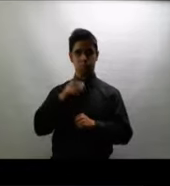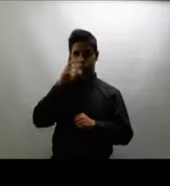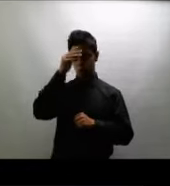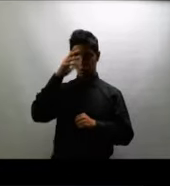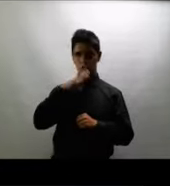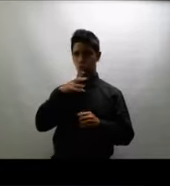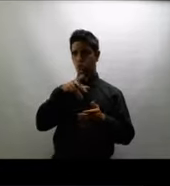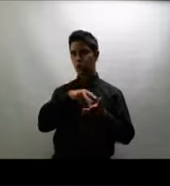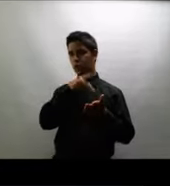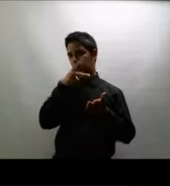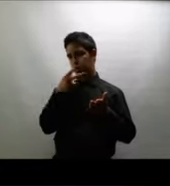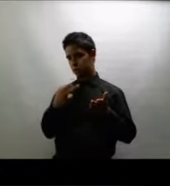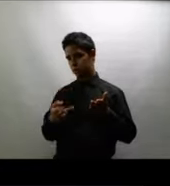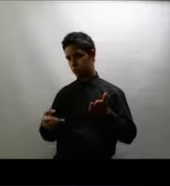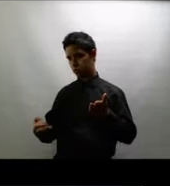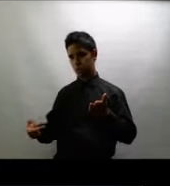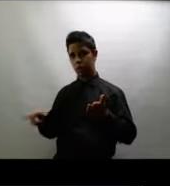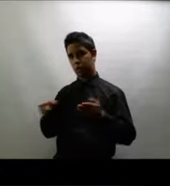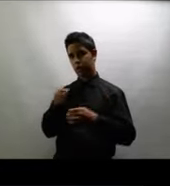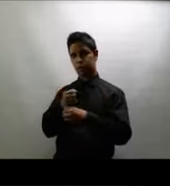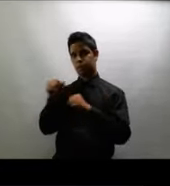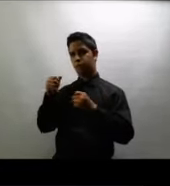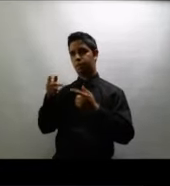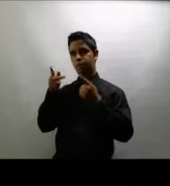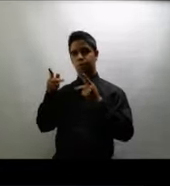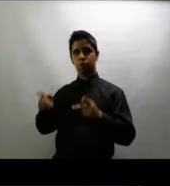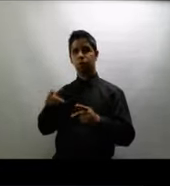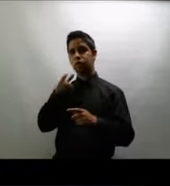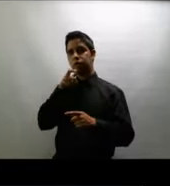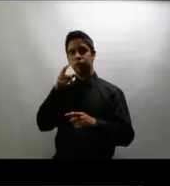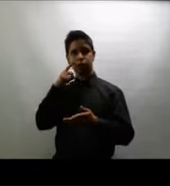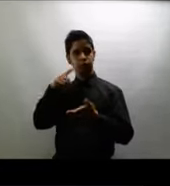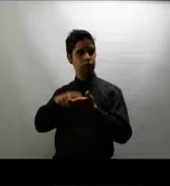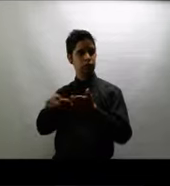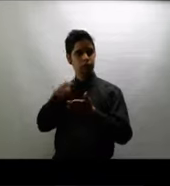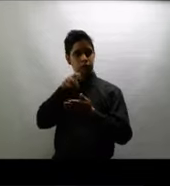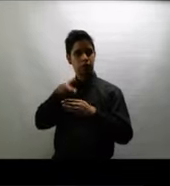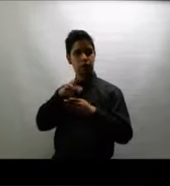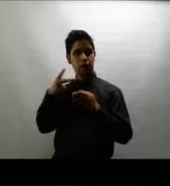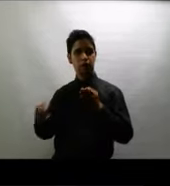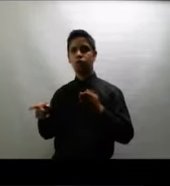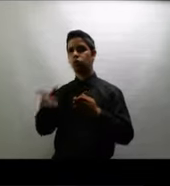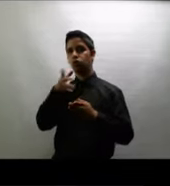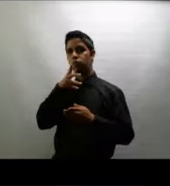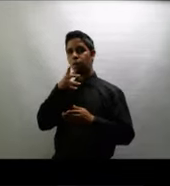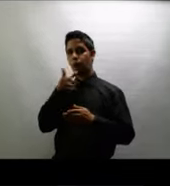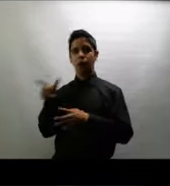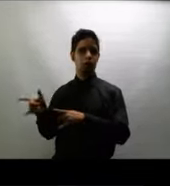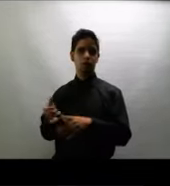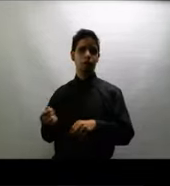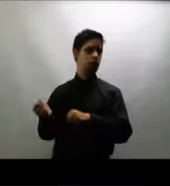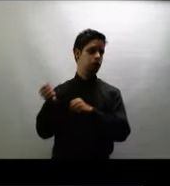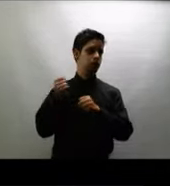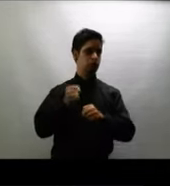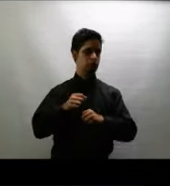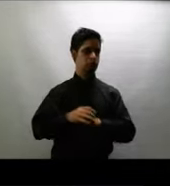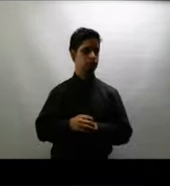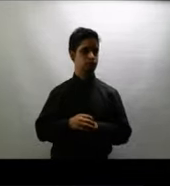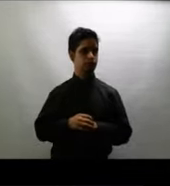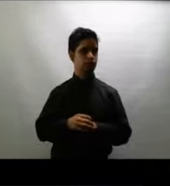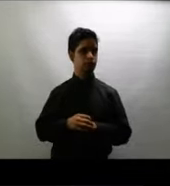buscar, y cuando chequea quién es la persona que se había caído, era su madre. Y entonces, o sea, que